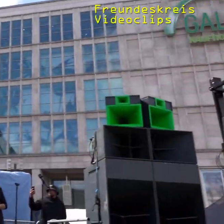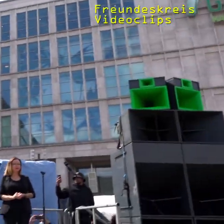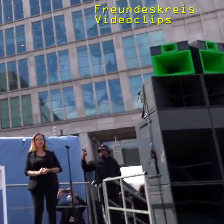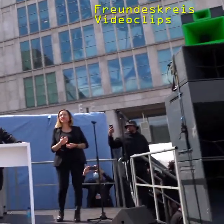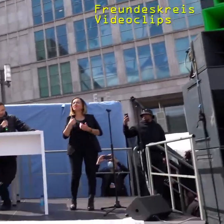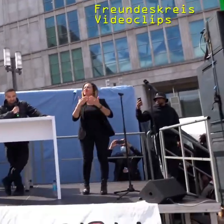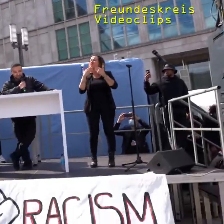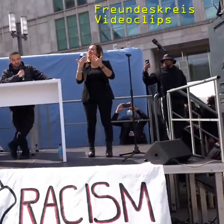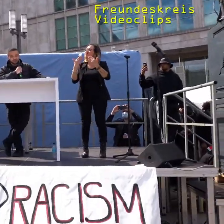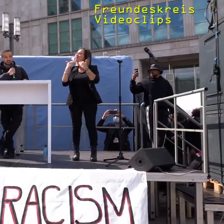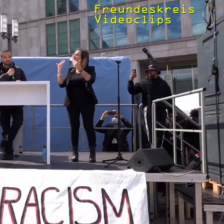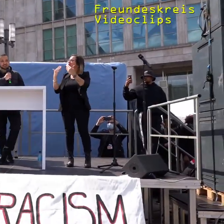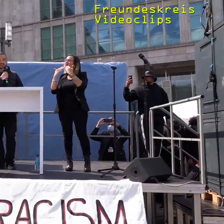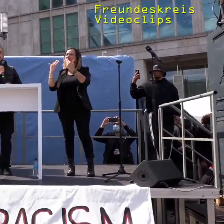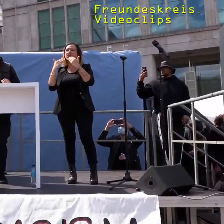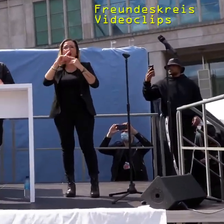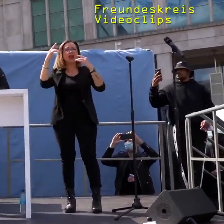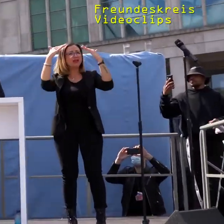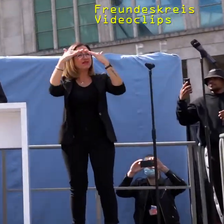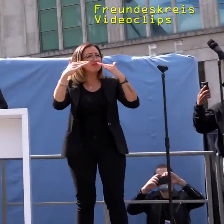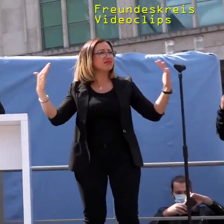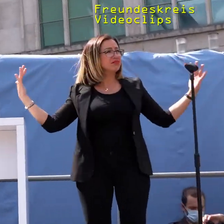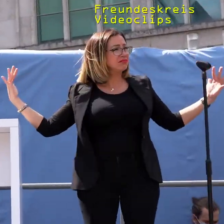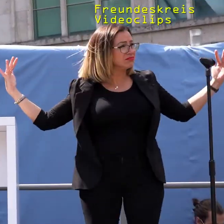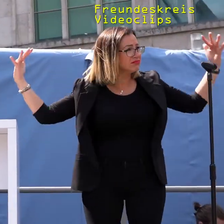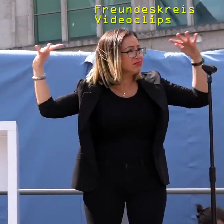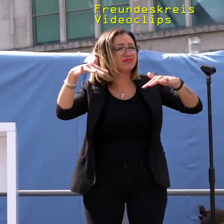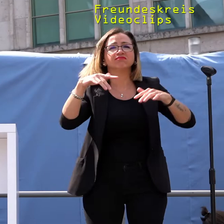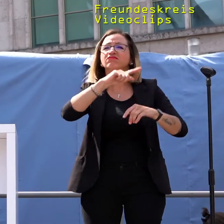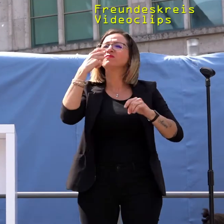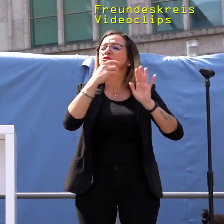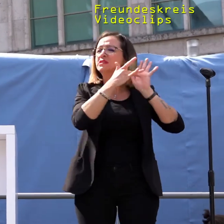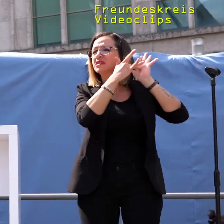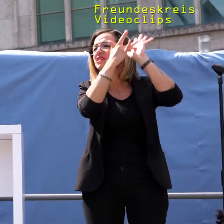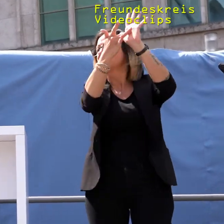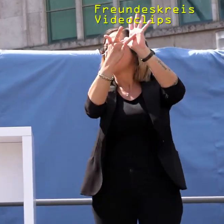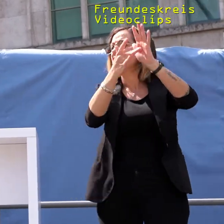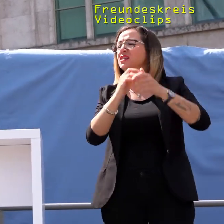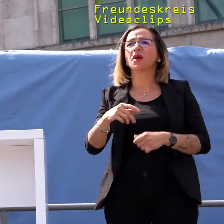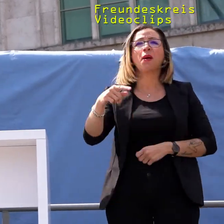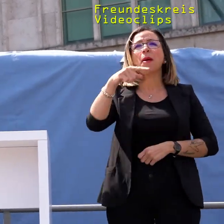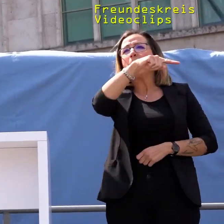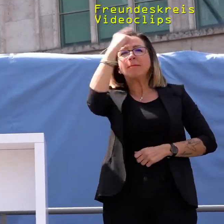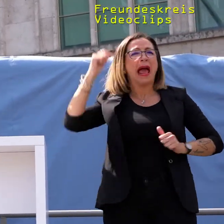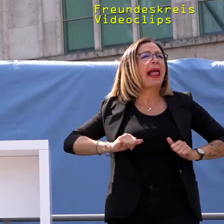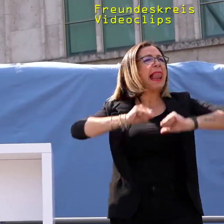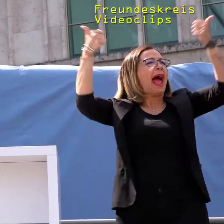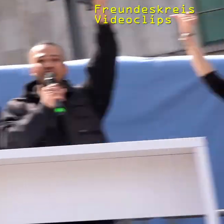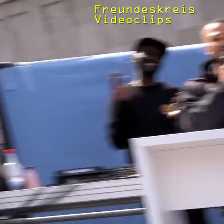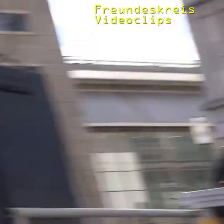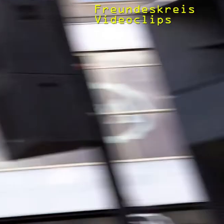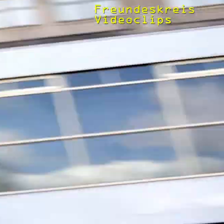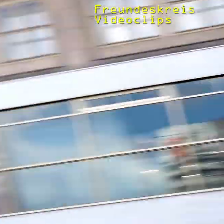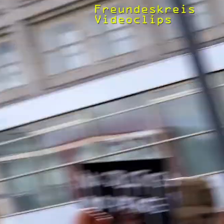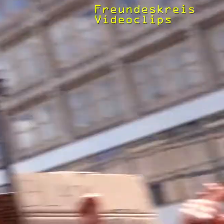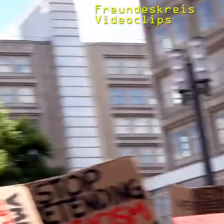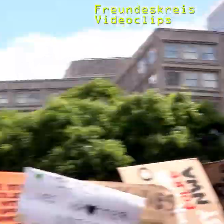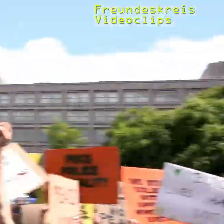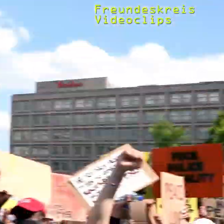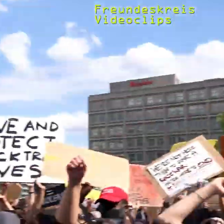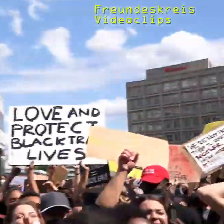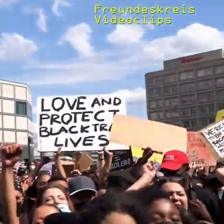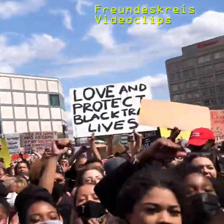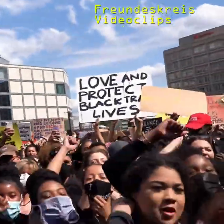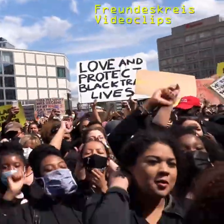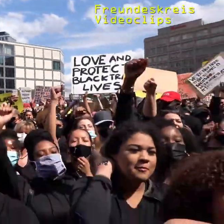Ich danke euch allen einfach, dass ihr heute hier erschienen seid, um ein Zeichen zu setzen. In diesem Sinne, Black Lives! Black